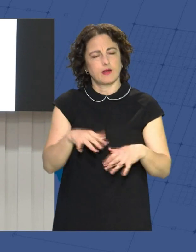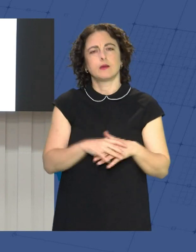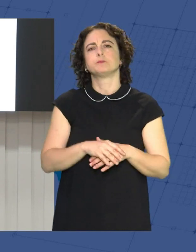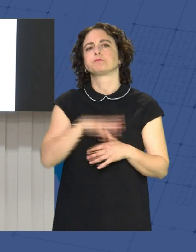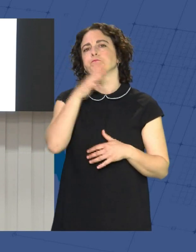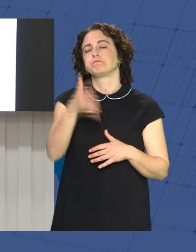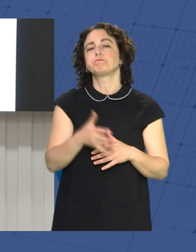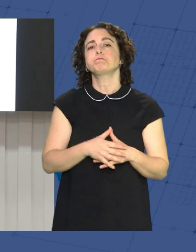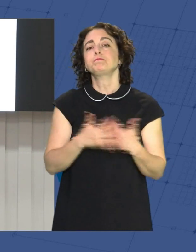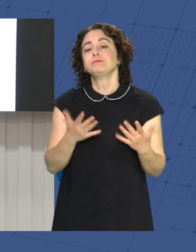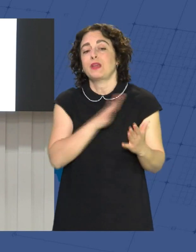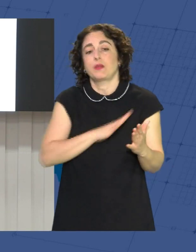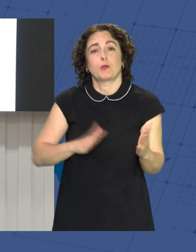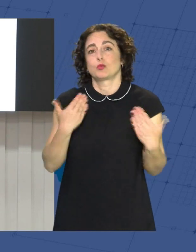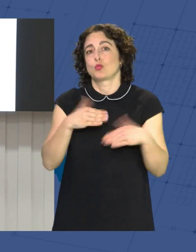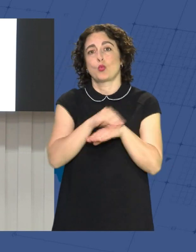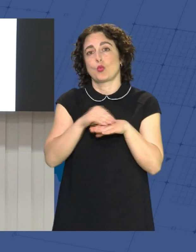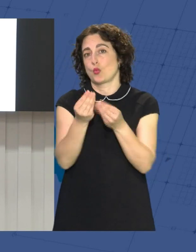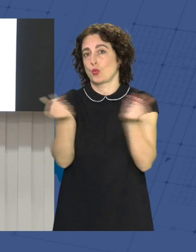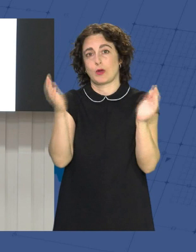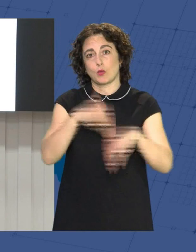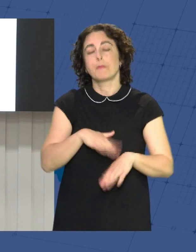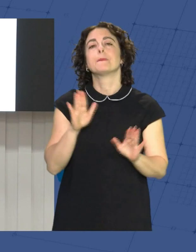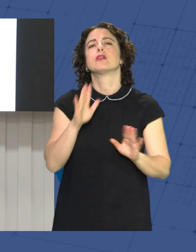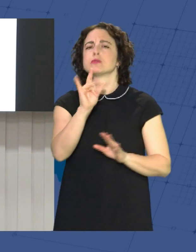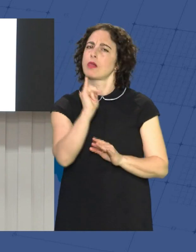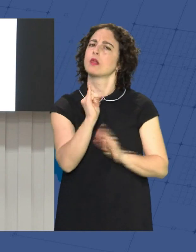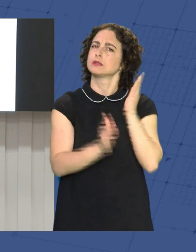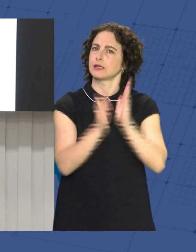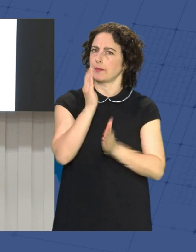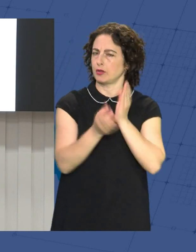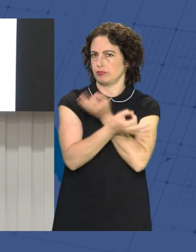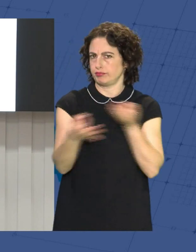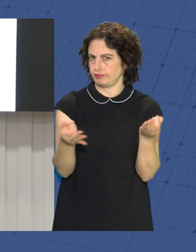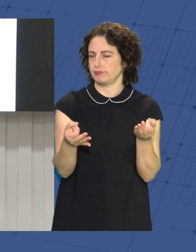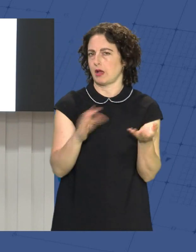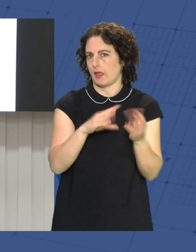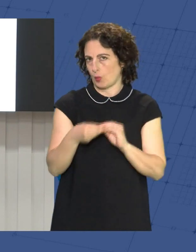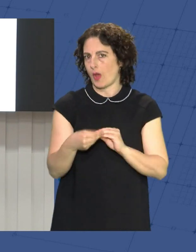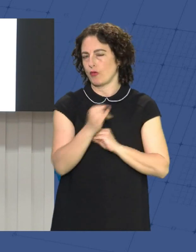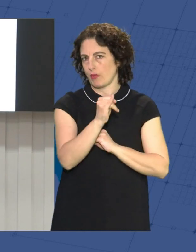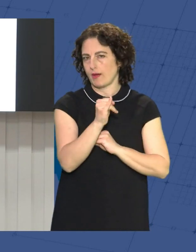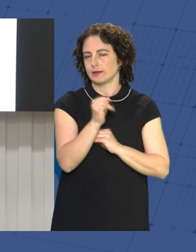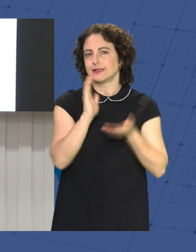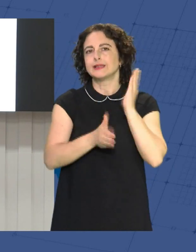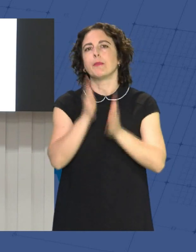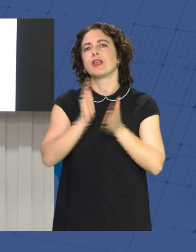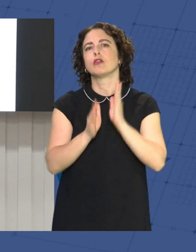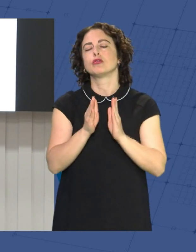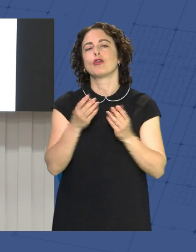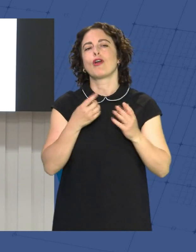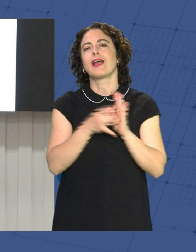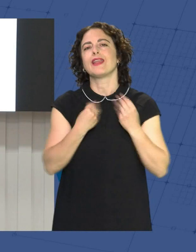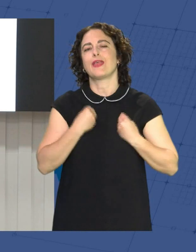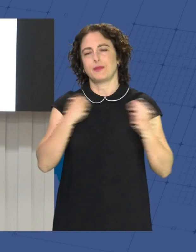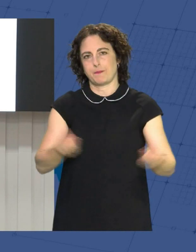de momento, no hay cura para ellos, pero sí hay un tratamiento adecuado y tratamientos a los cuales mejora la calidad